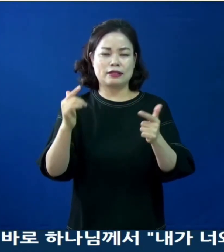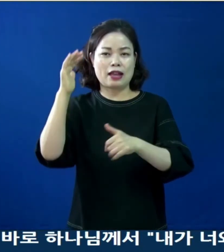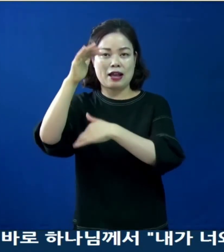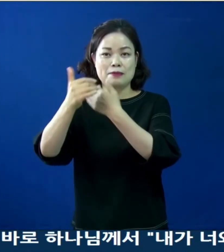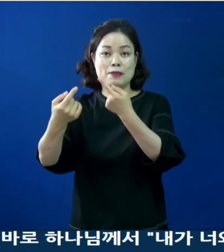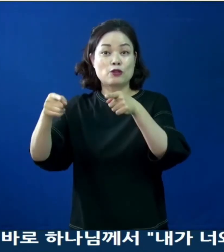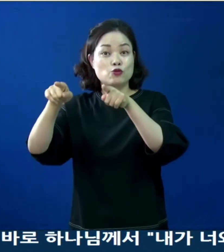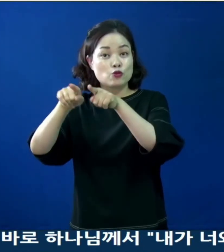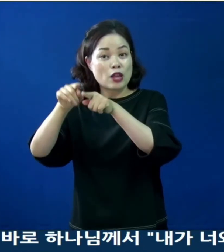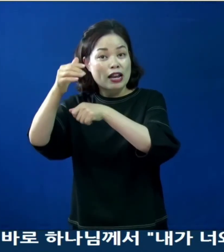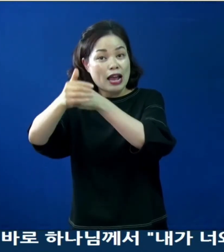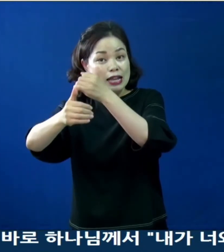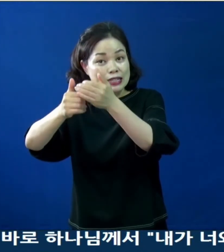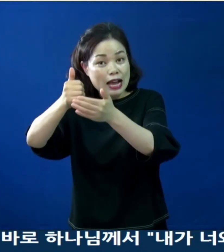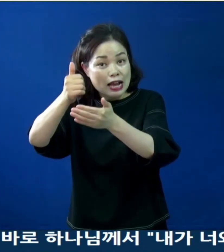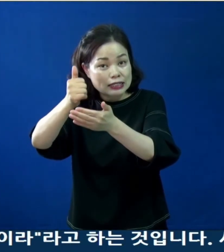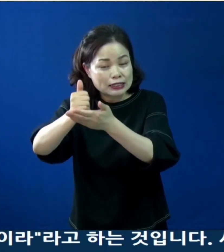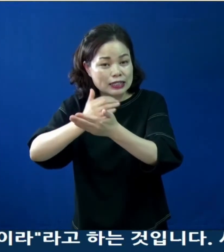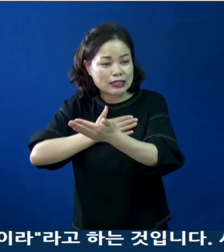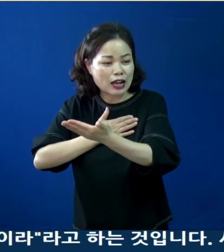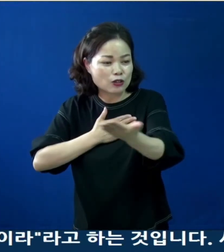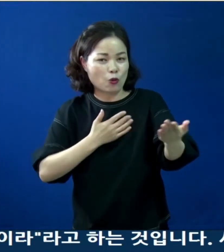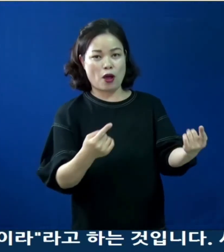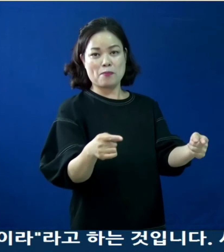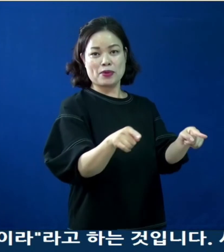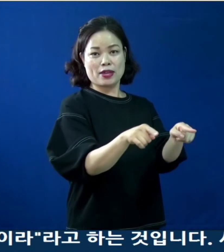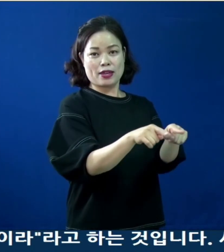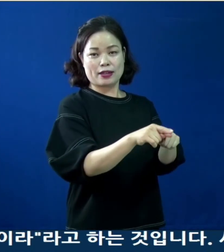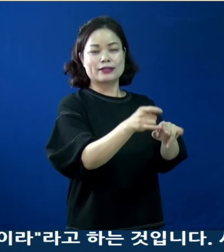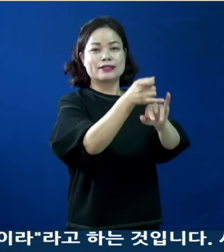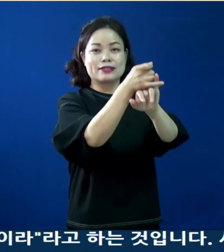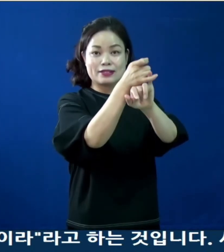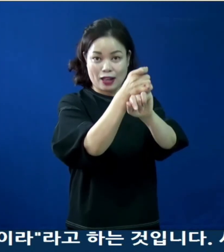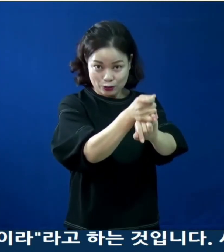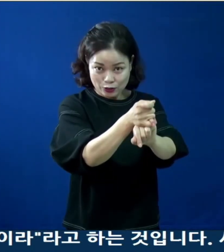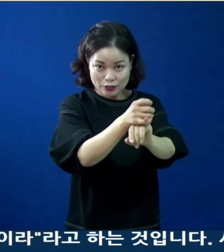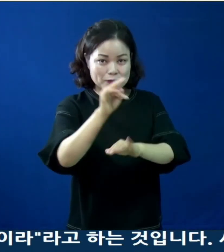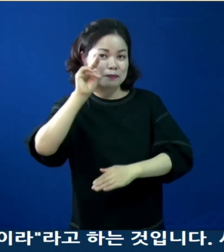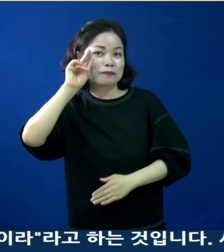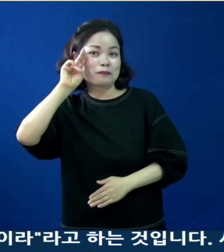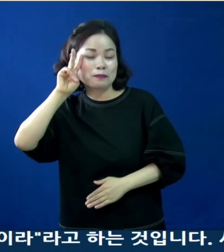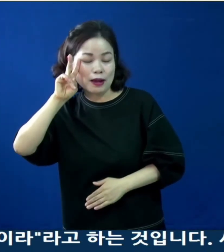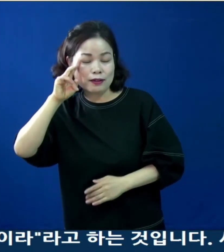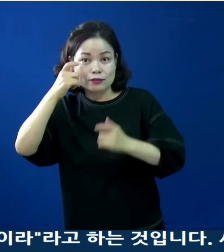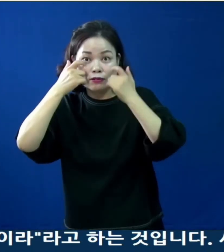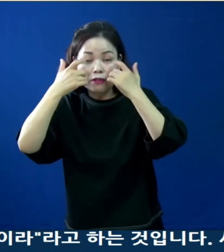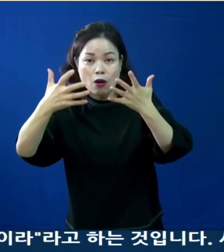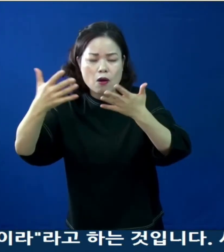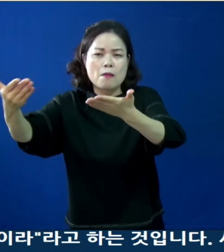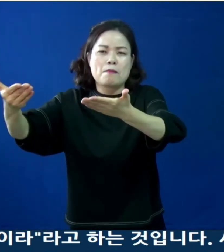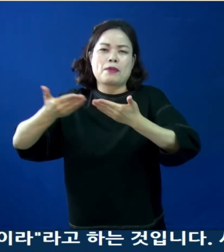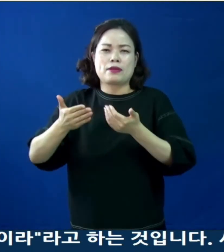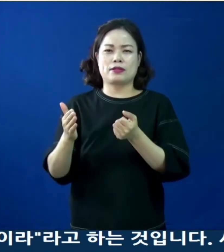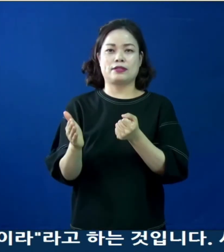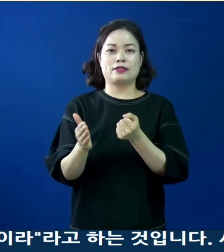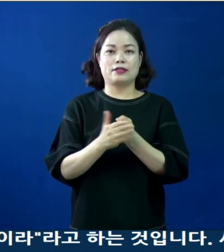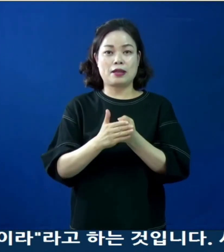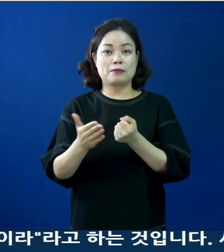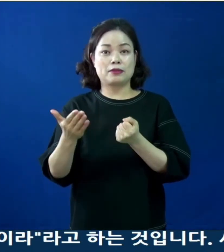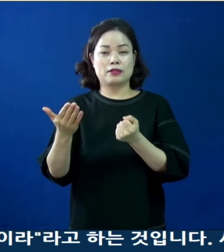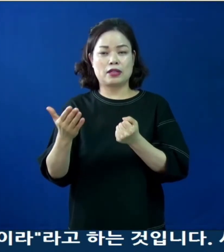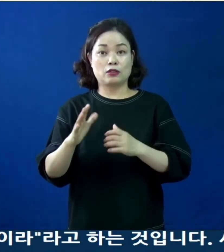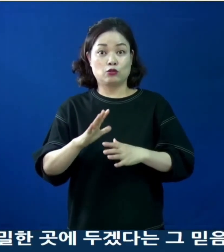임마누엘의 하나님, 내가 너와 함께하리라. 이 약속을 바울이 생생하게 받았기 때문에